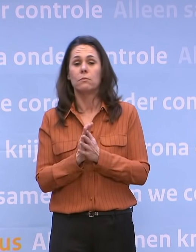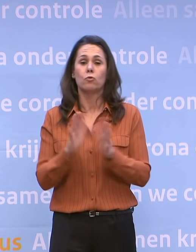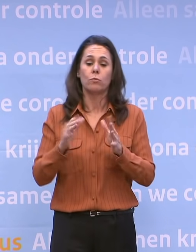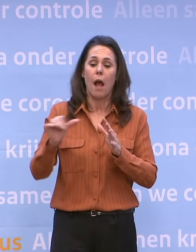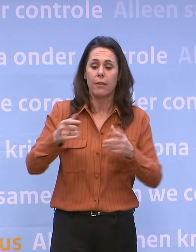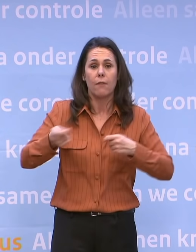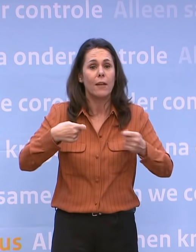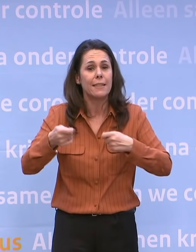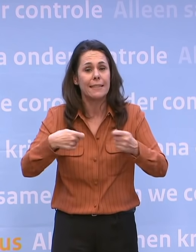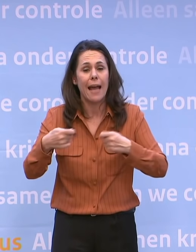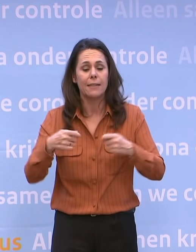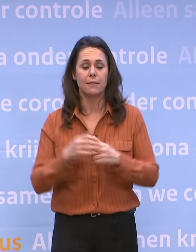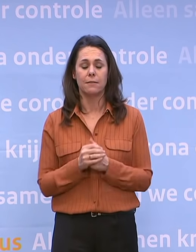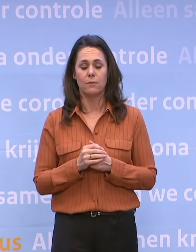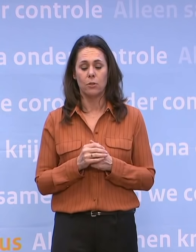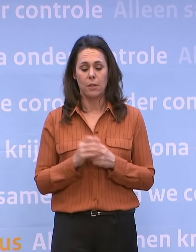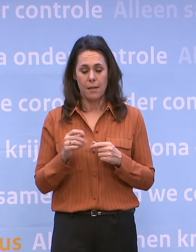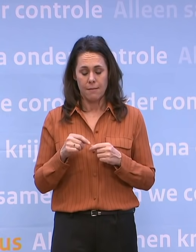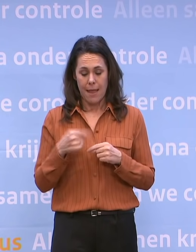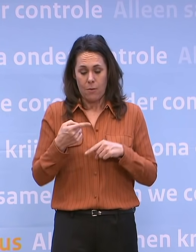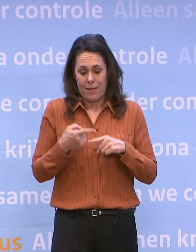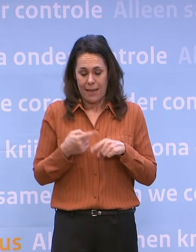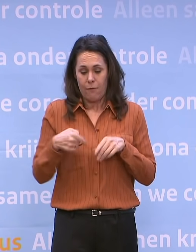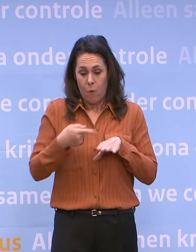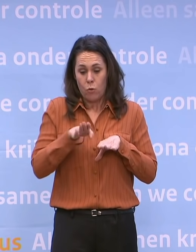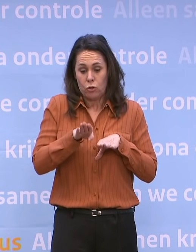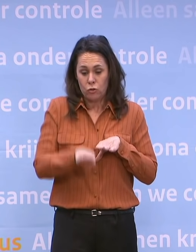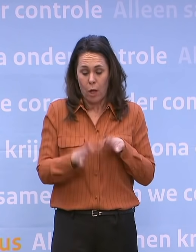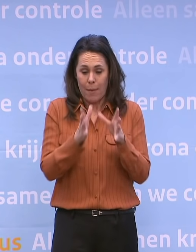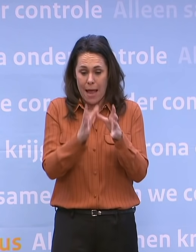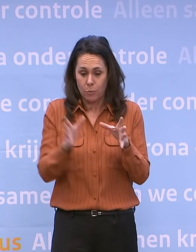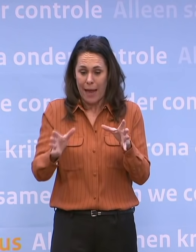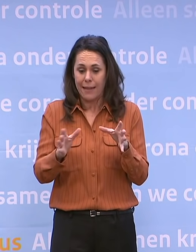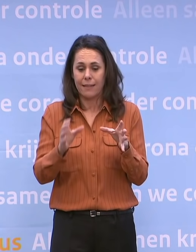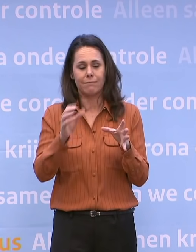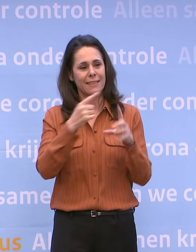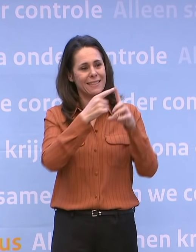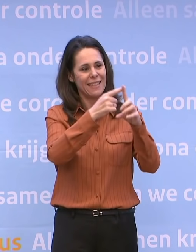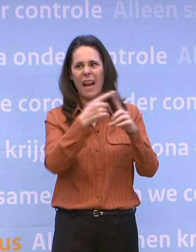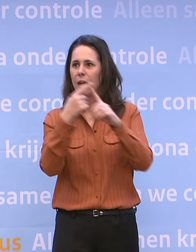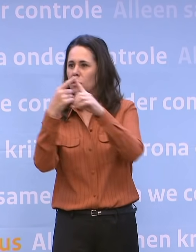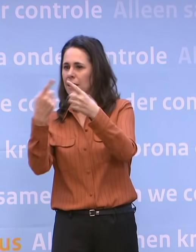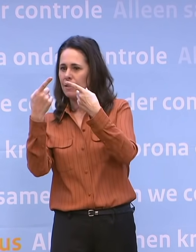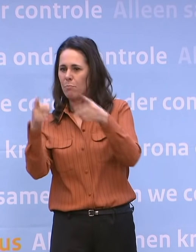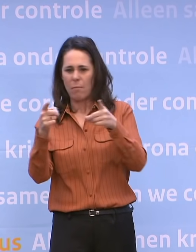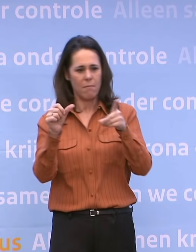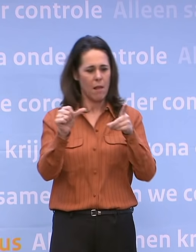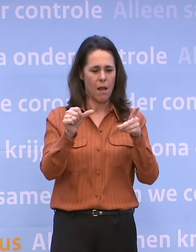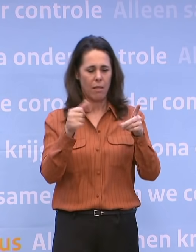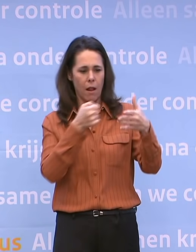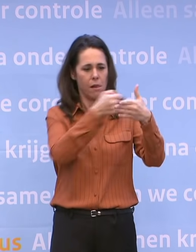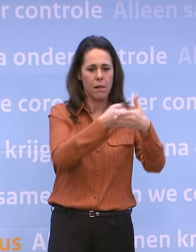En telkens bij elke volgende stap van een uitbreiding in een bepaald ziekenhuis kan er weer telkens net iets anders, een andere horde, spannend zijn om te